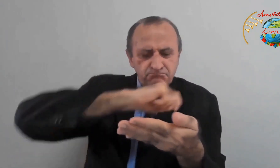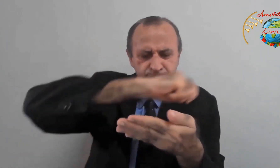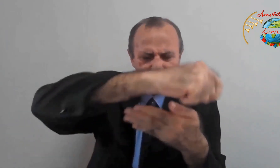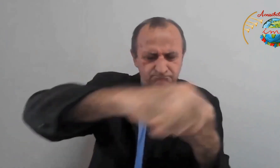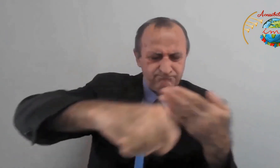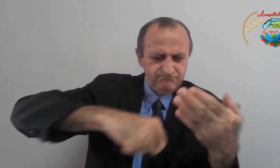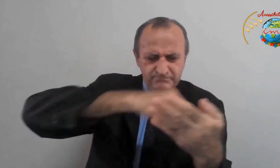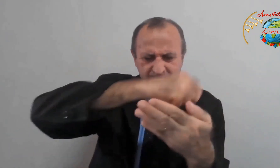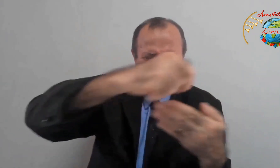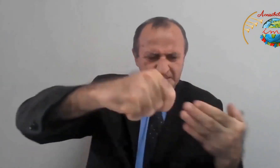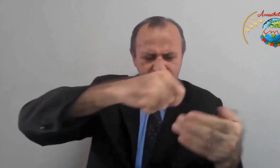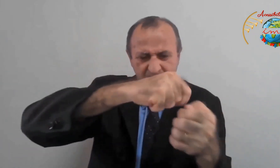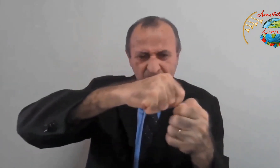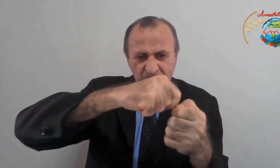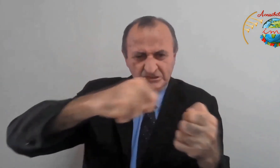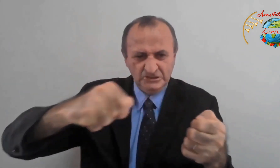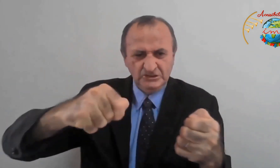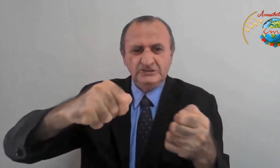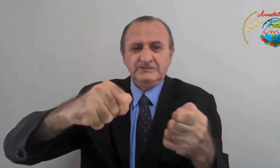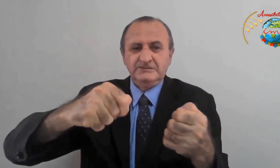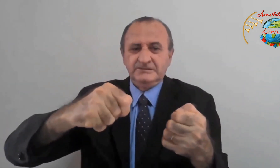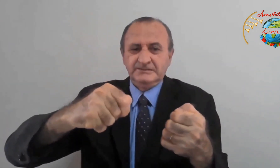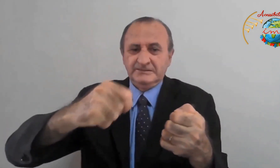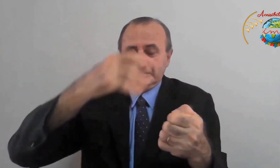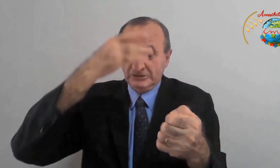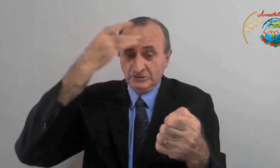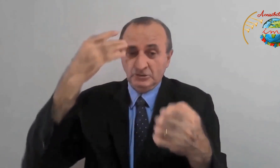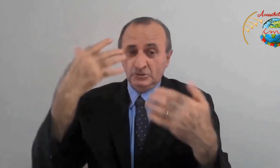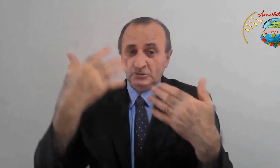como que acorrentada mesmo.